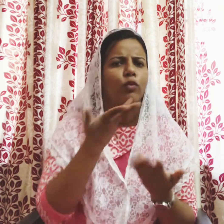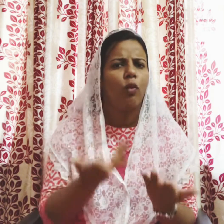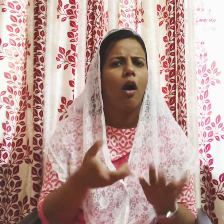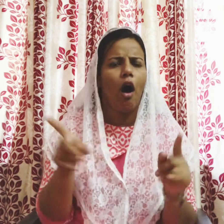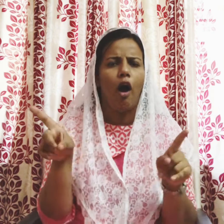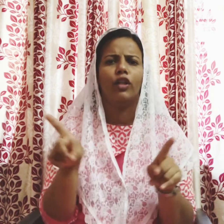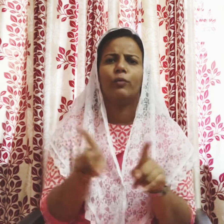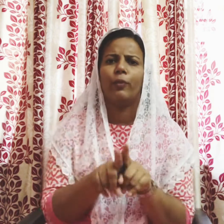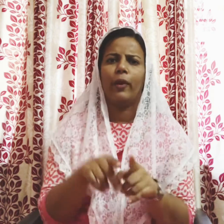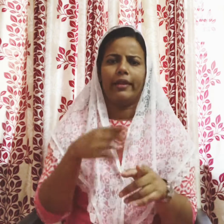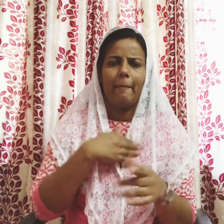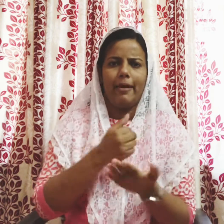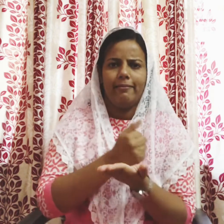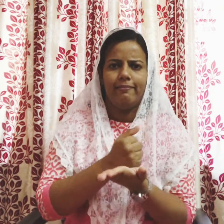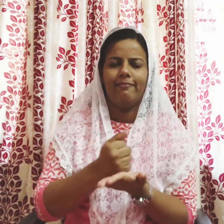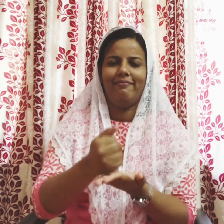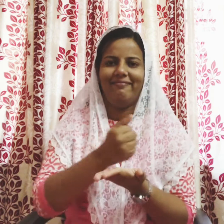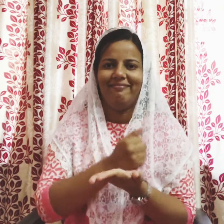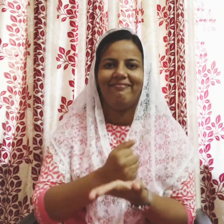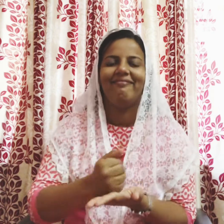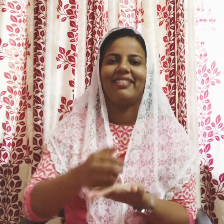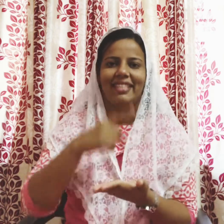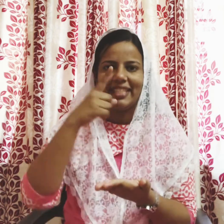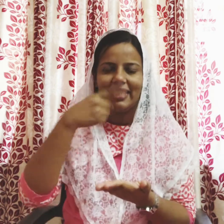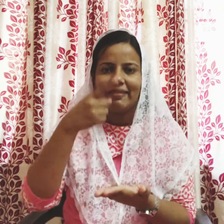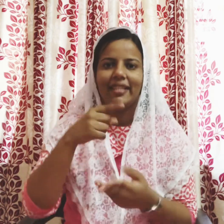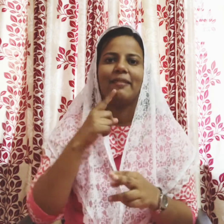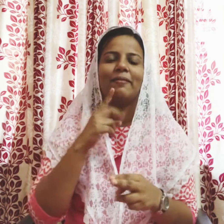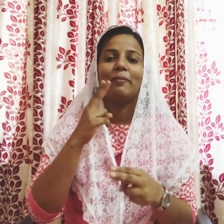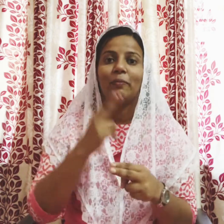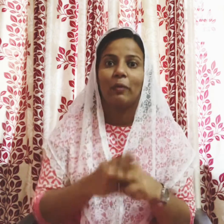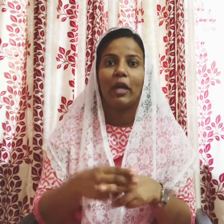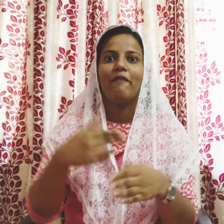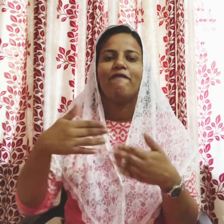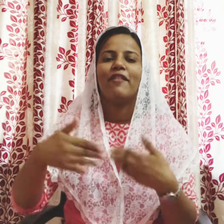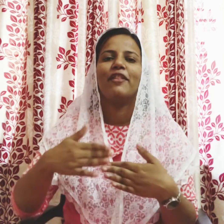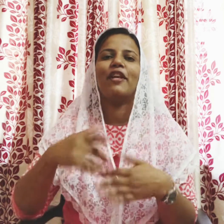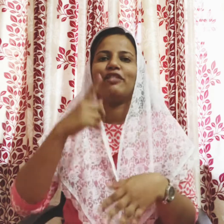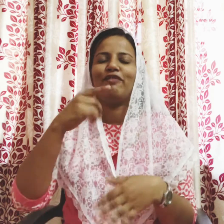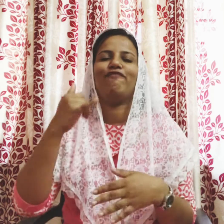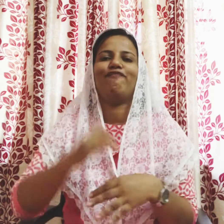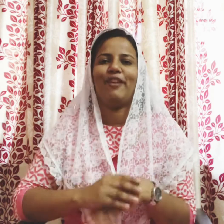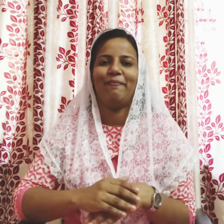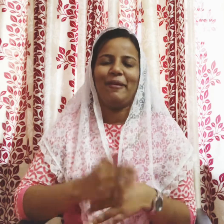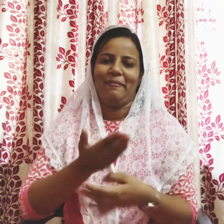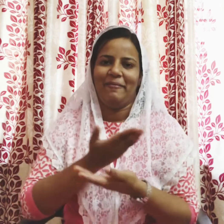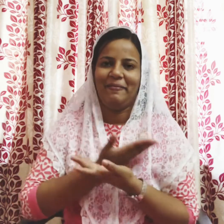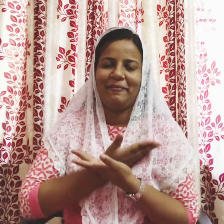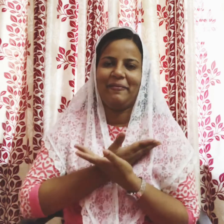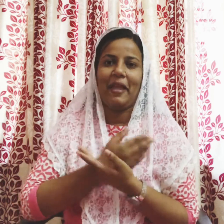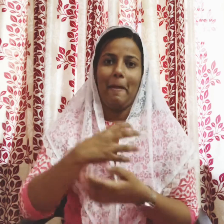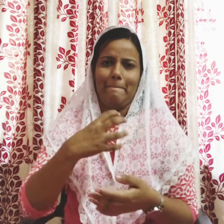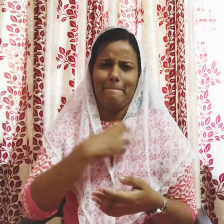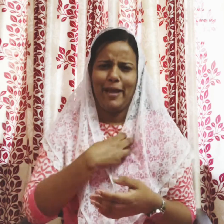പറയുന്നു അതിനനുസരിച്ച് നമ്മളെ ട്രെയിൻ ചെയ്ത് അതനുസരിച്ച് നമ്മൾ ജീവിക്കുമ്പോൾ നമുക്ക് വ്യത്യസ്തരായി ജീവിക്കുവാൻ കഴിയും. പ്രിയപ്പെട്ടവരെ, മനസ്സ്